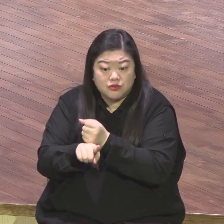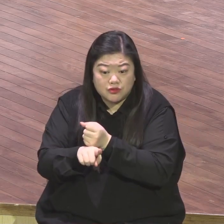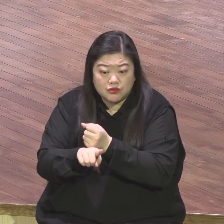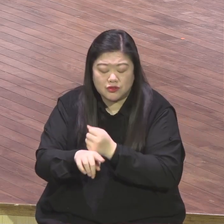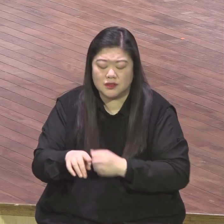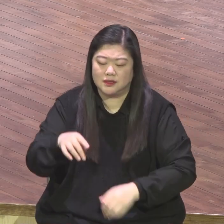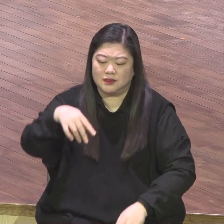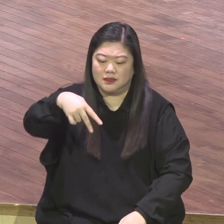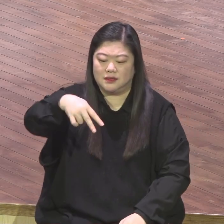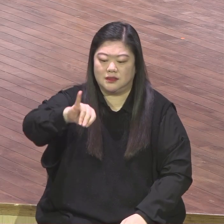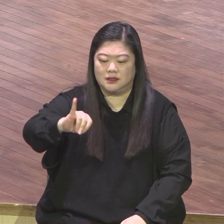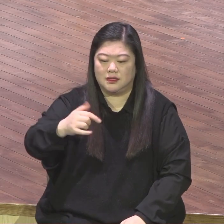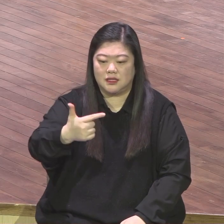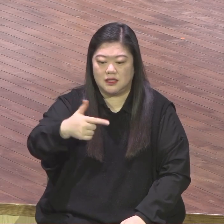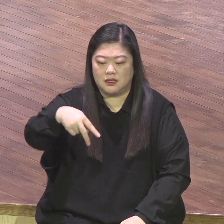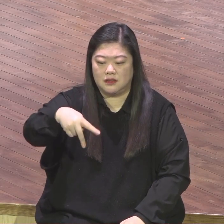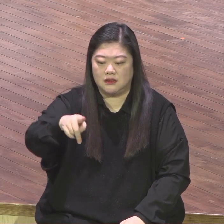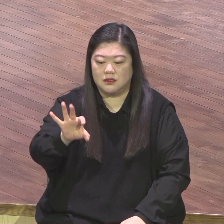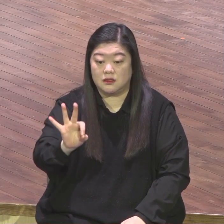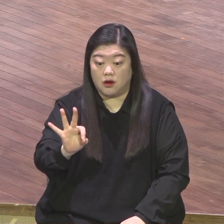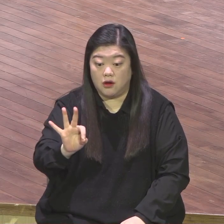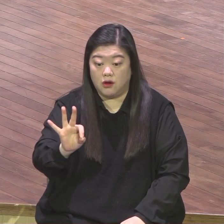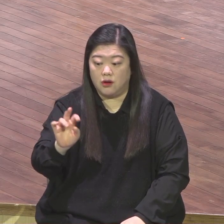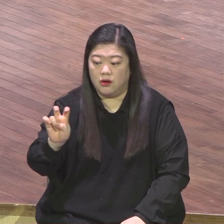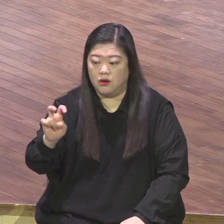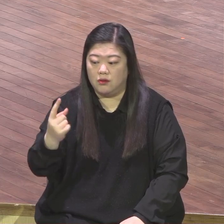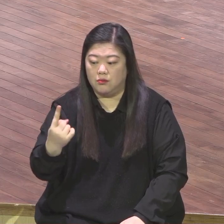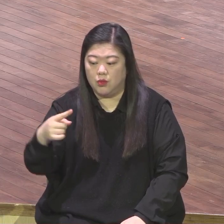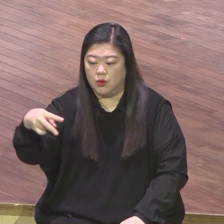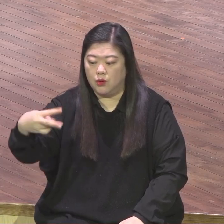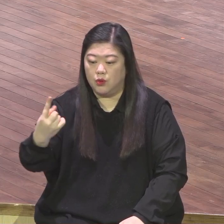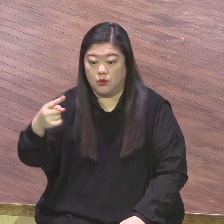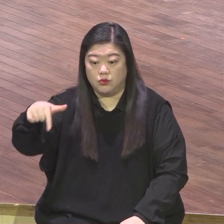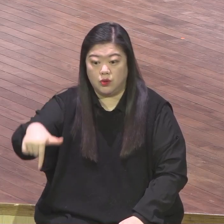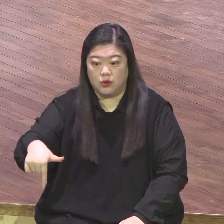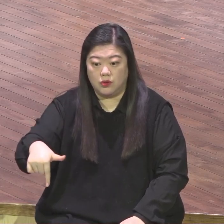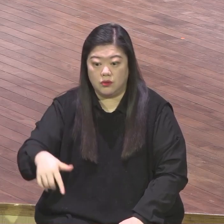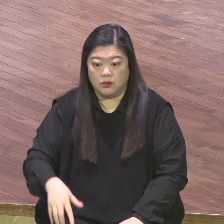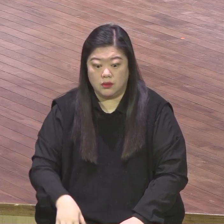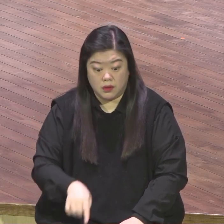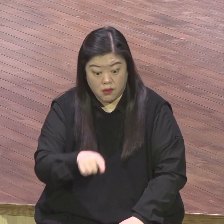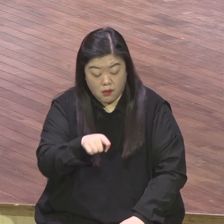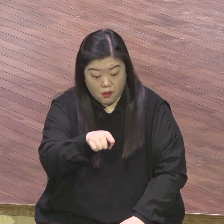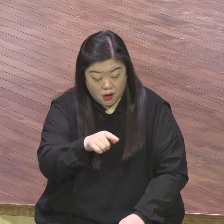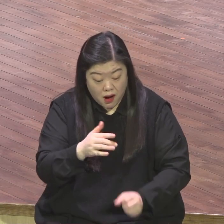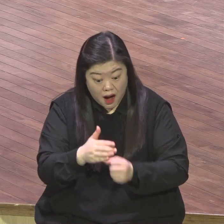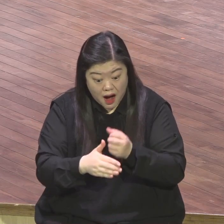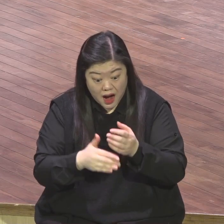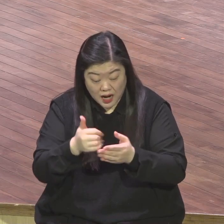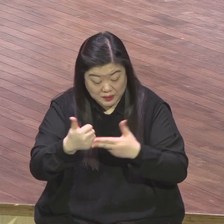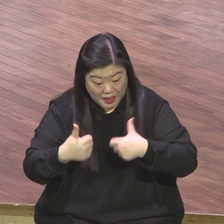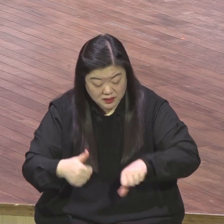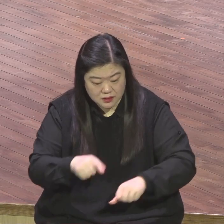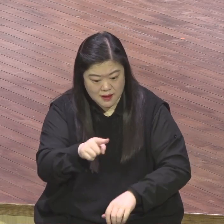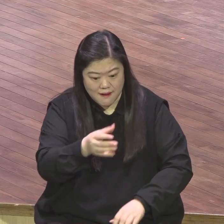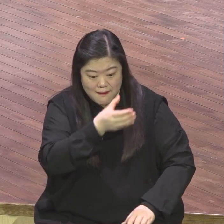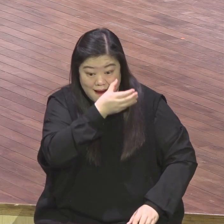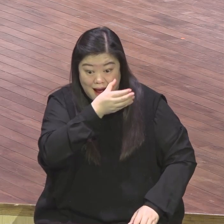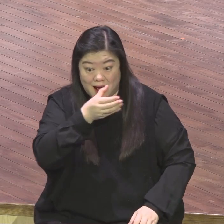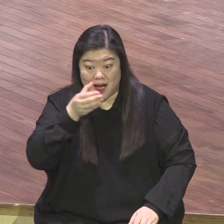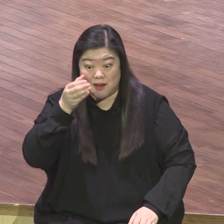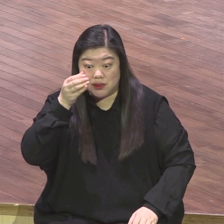모독죄였어요. 어떻게 하나님을 모독하냐? 네가 무슨 하나님의 아들이라고? 네가 무슨